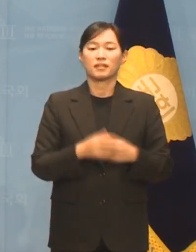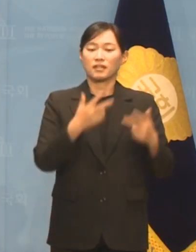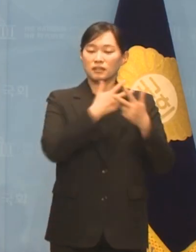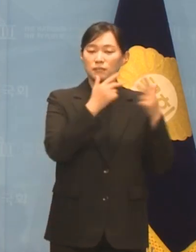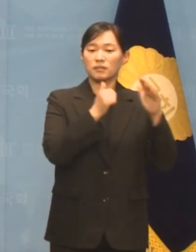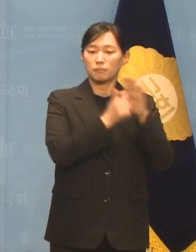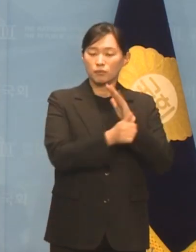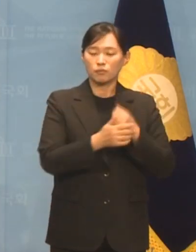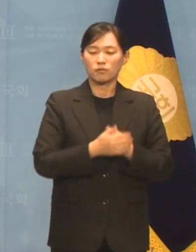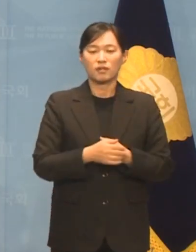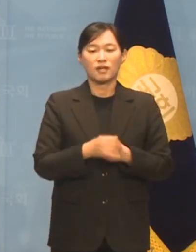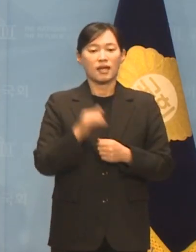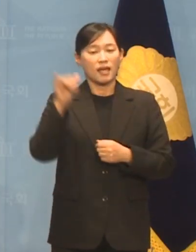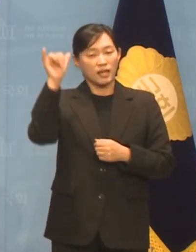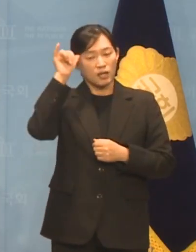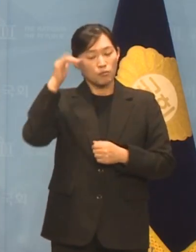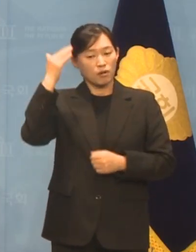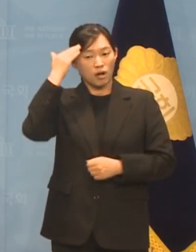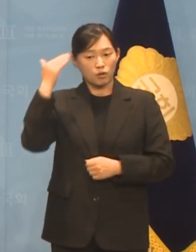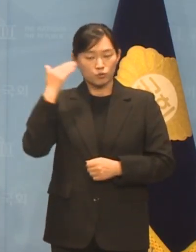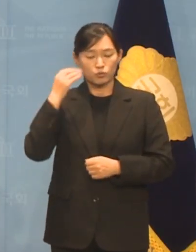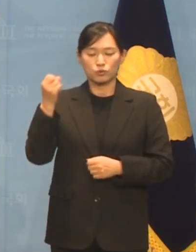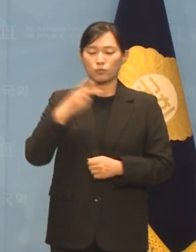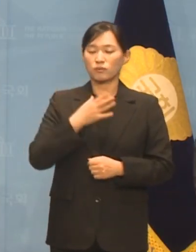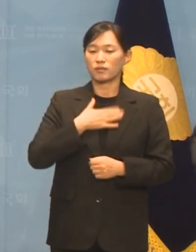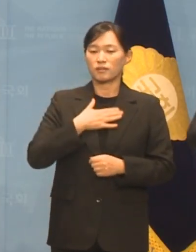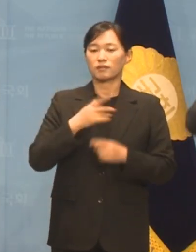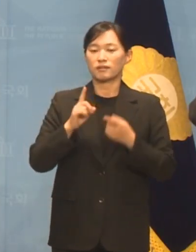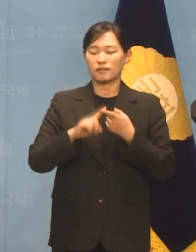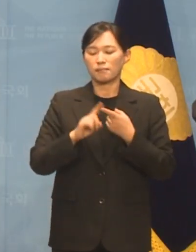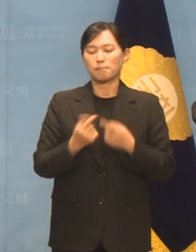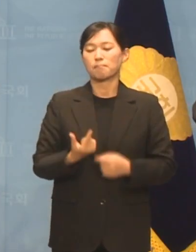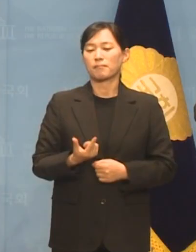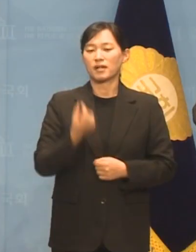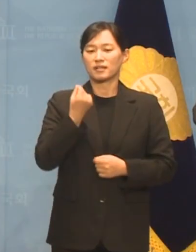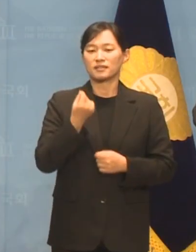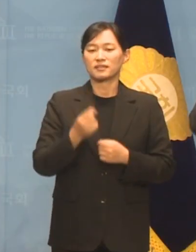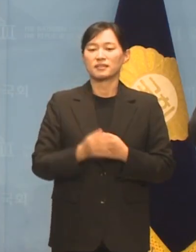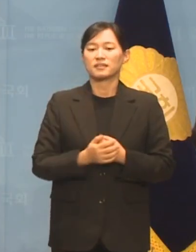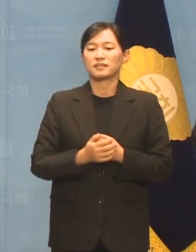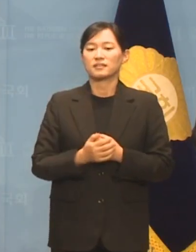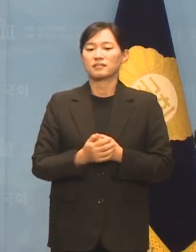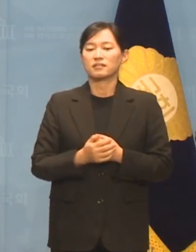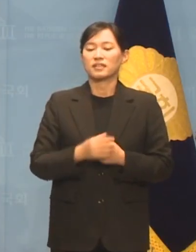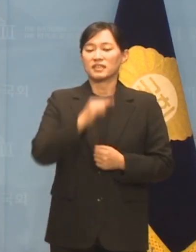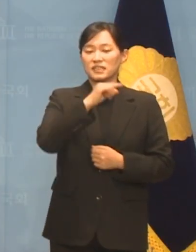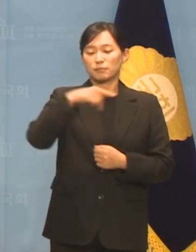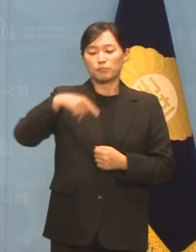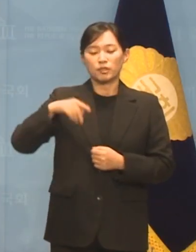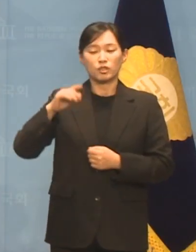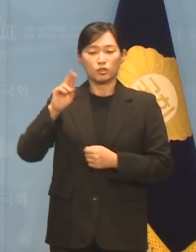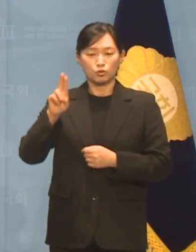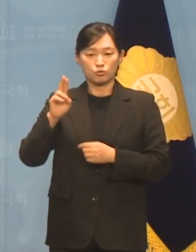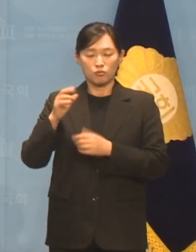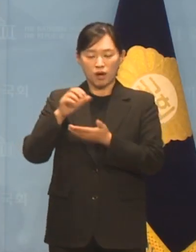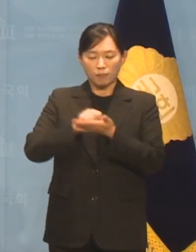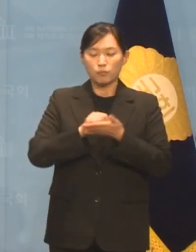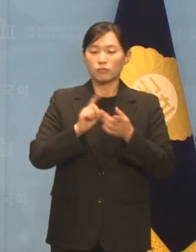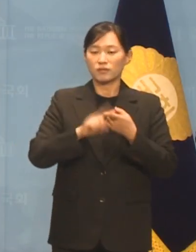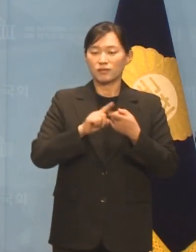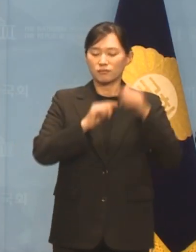대표가 AI와 대한민국 그리고 나 대담 이후 조속한 H100급 GPU 확보에 대한 내용을